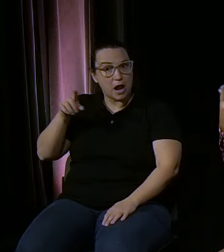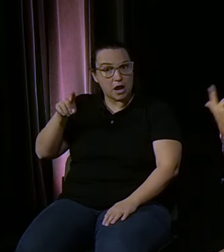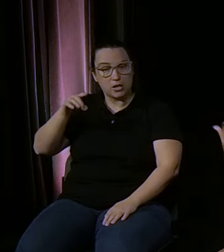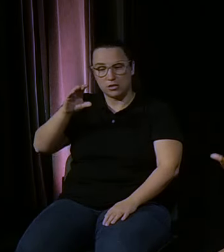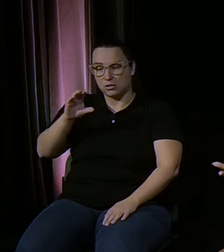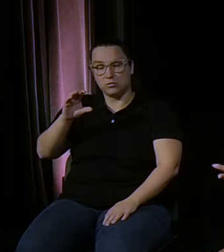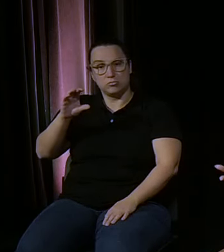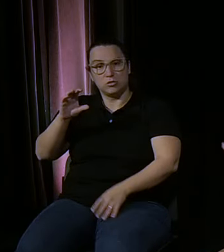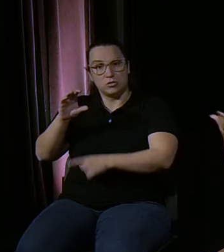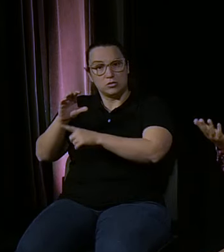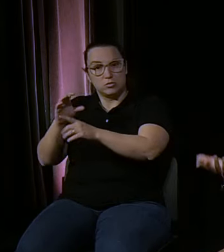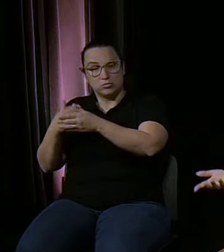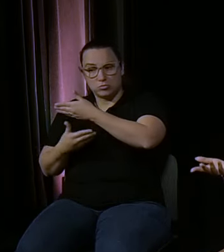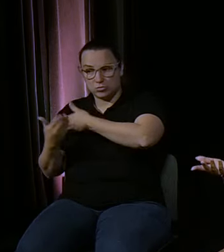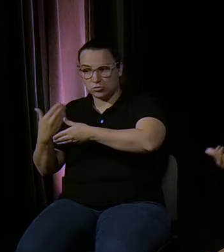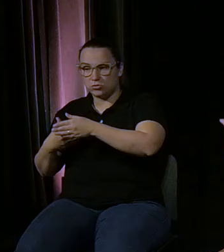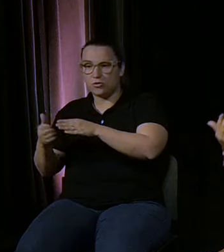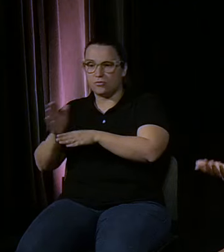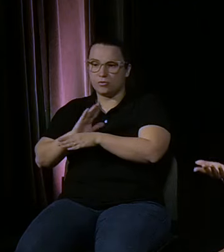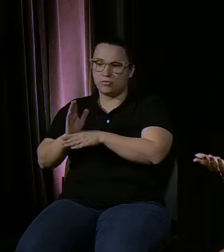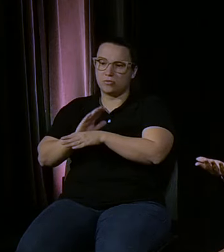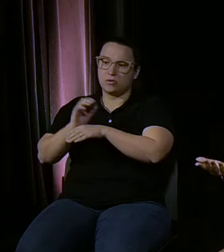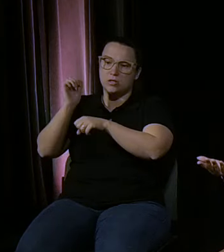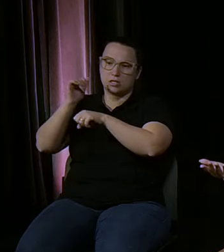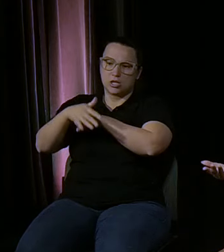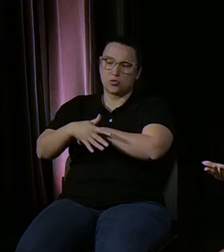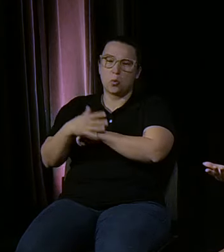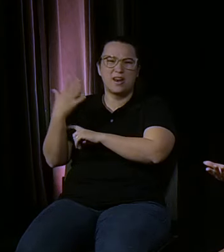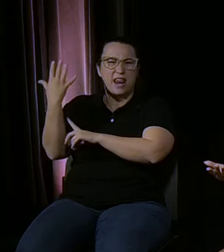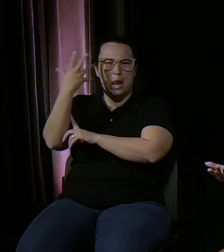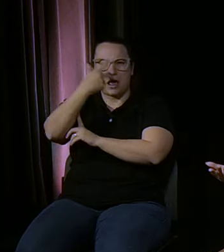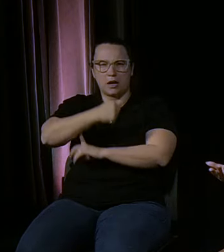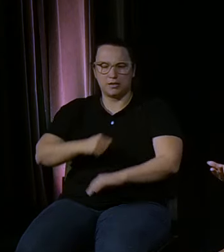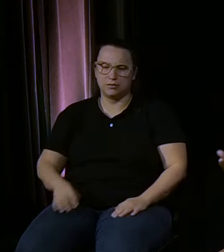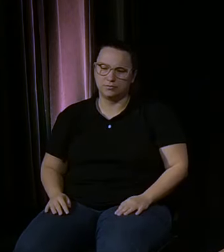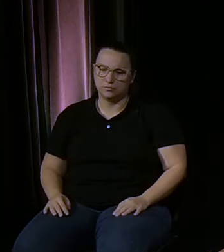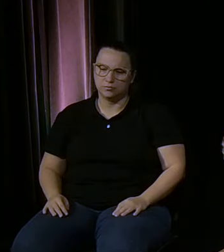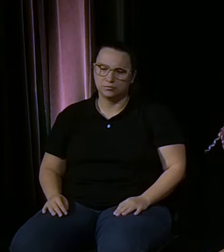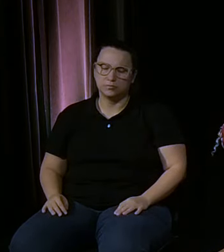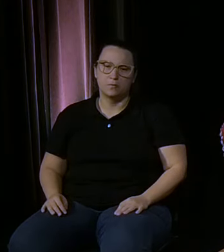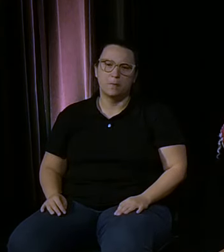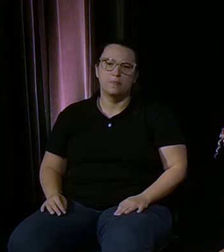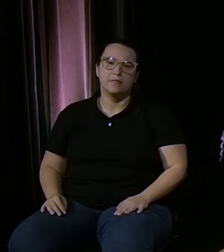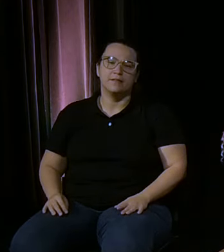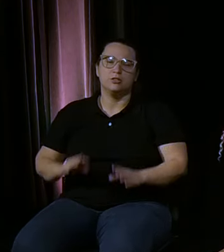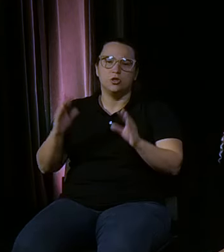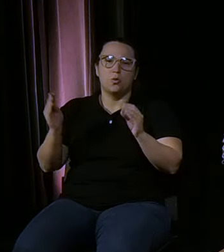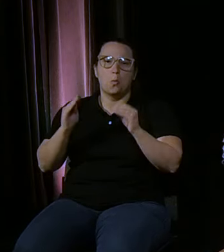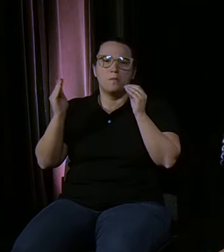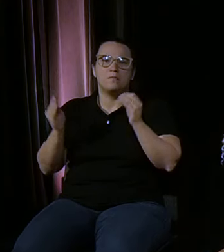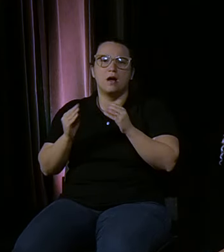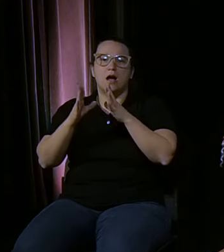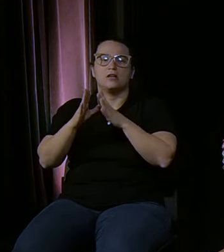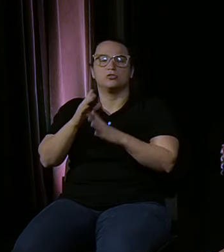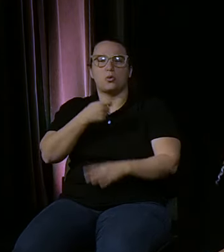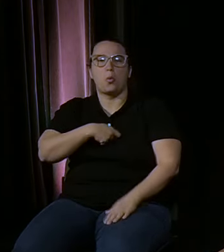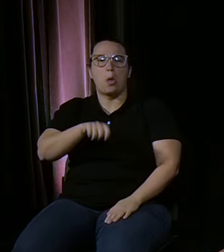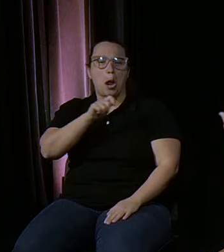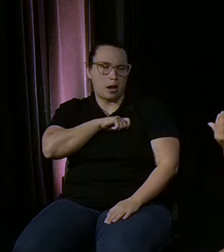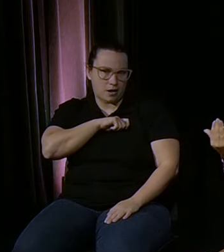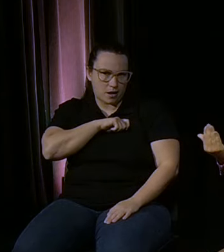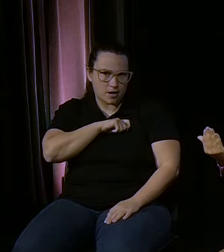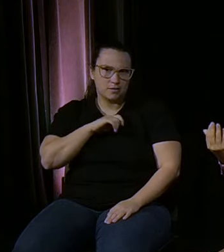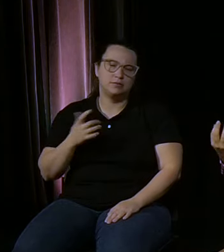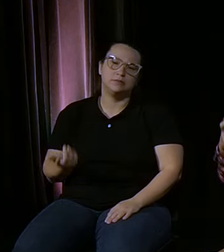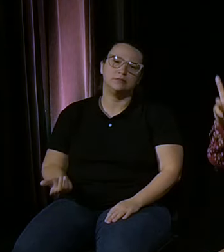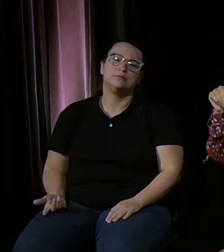de relação ali, né? Ele fez um filme em Cachoeira lindíssimo, o Mágico e o Delegado, e não